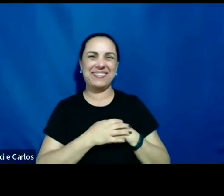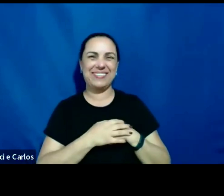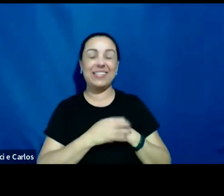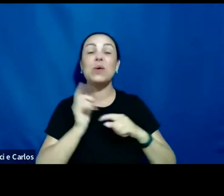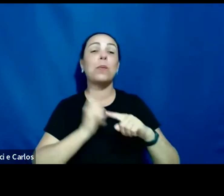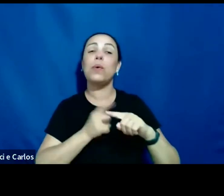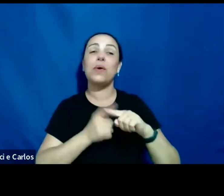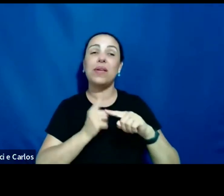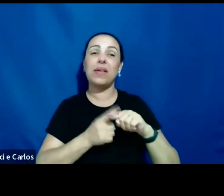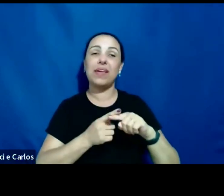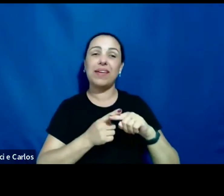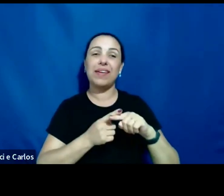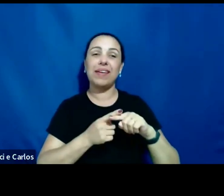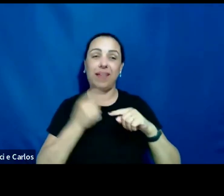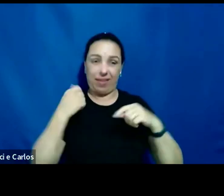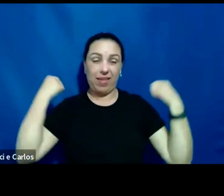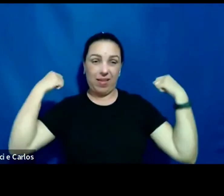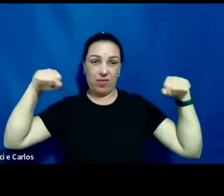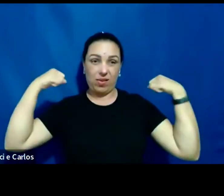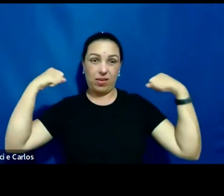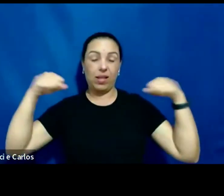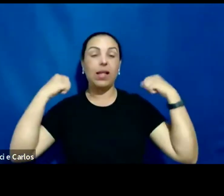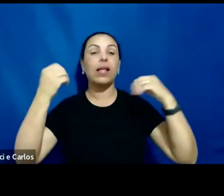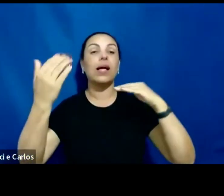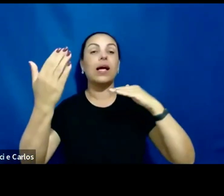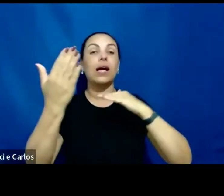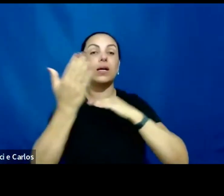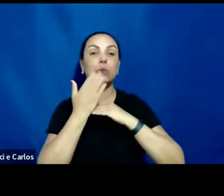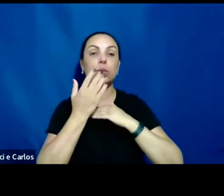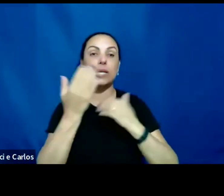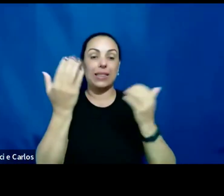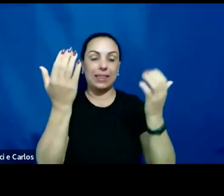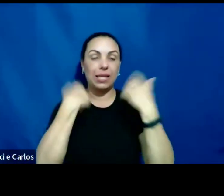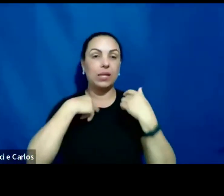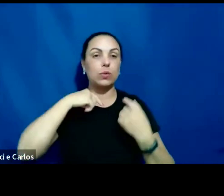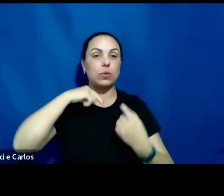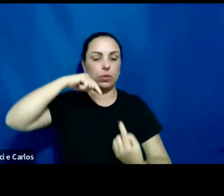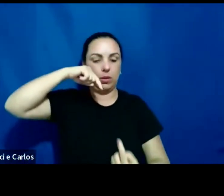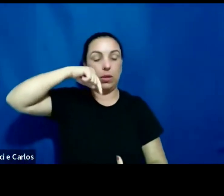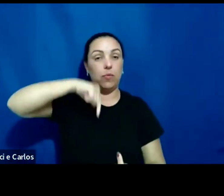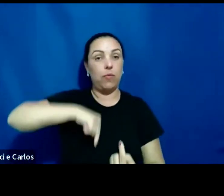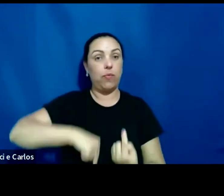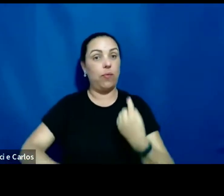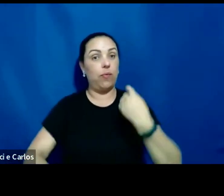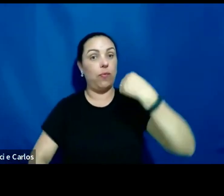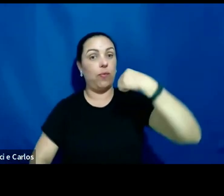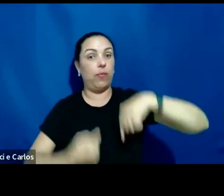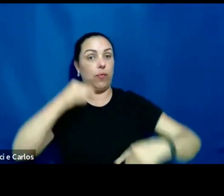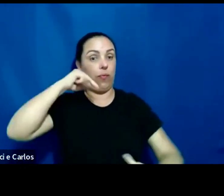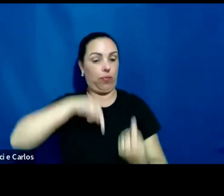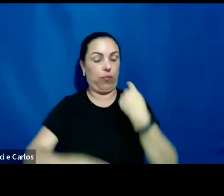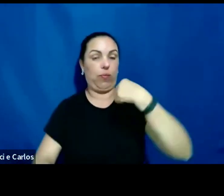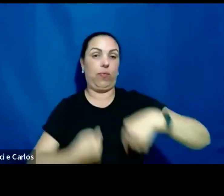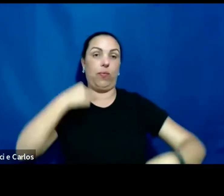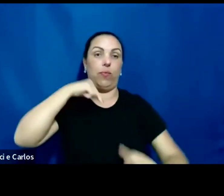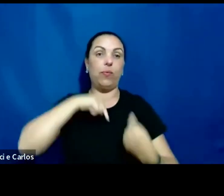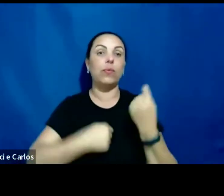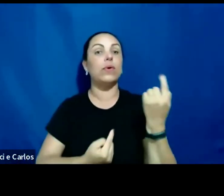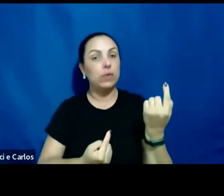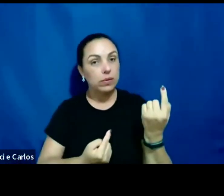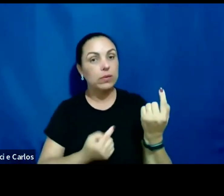quê? Quando você faz atividade física, você estimula o seu sistema linfático. Você melhora a circulação, previne